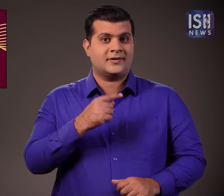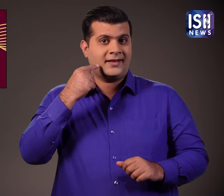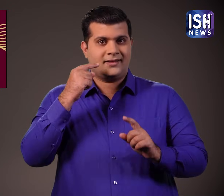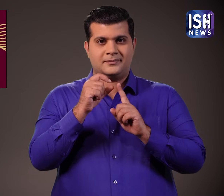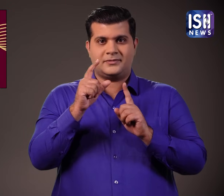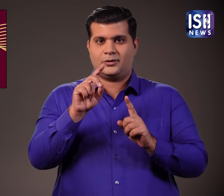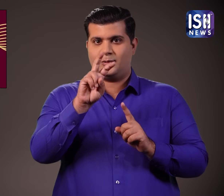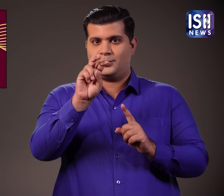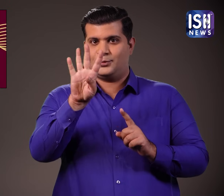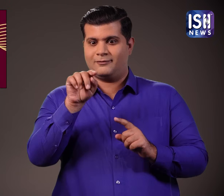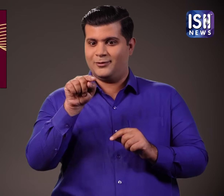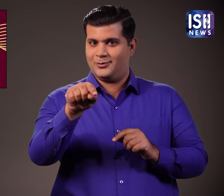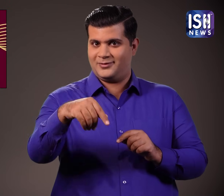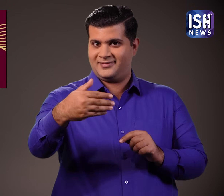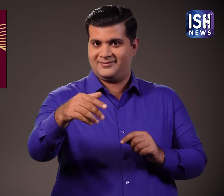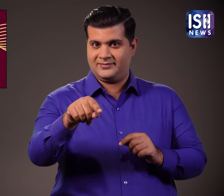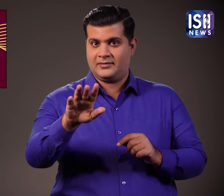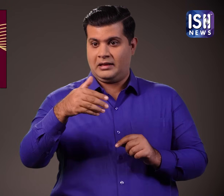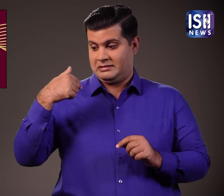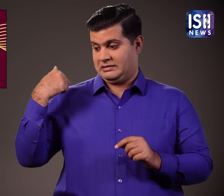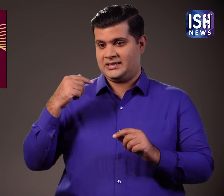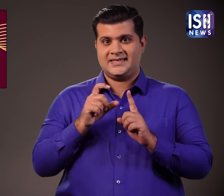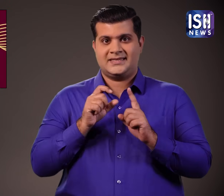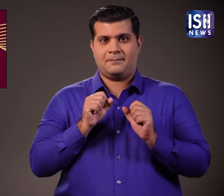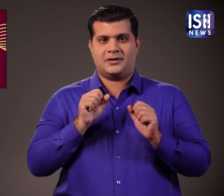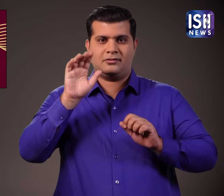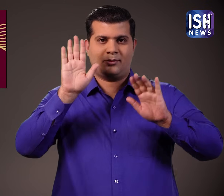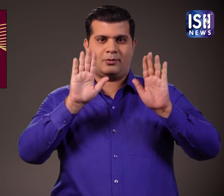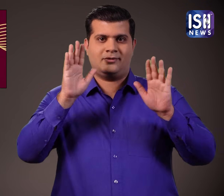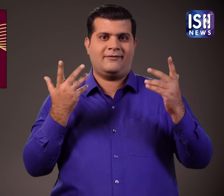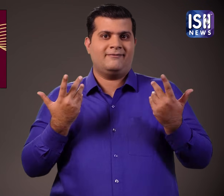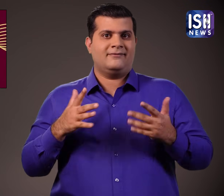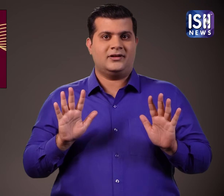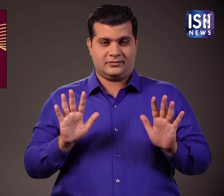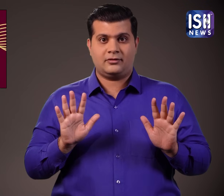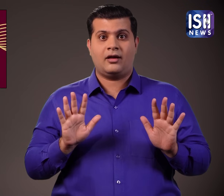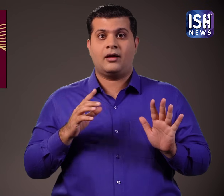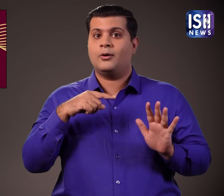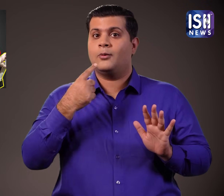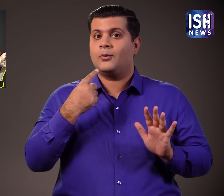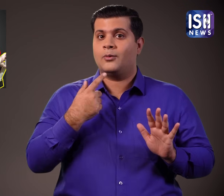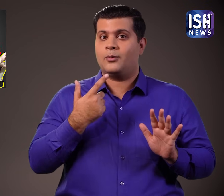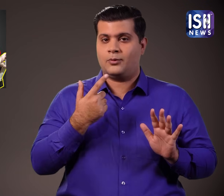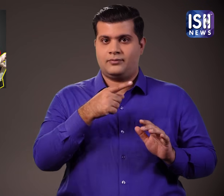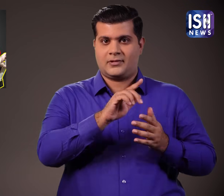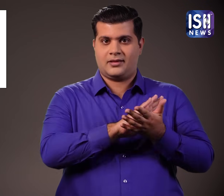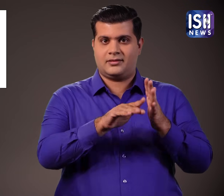IPL 2024 के लिए निलामी हाल ही में दिसंबर 2023 में आयोजित की गई थी Sunrises